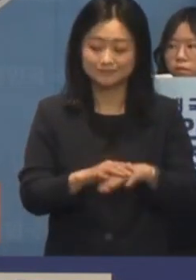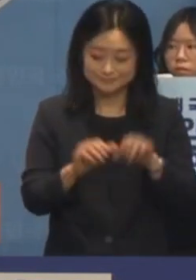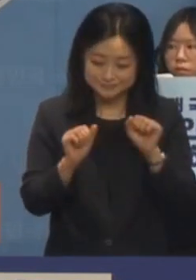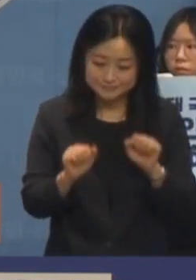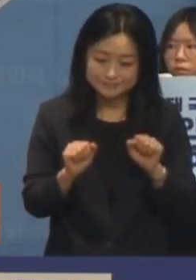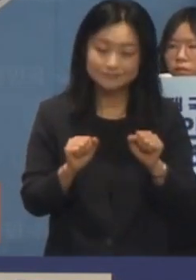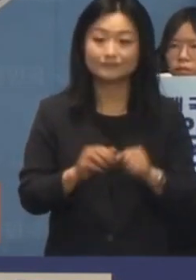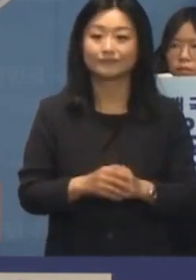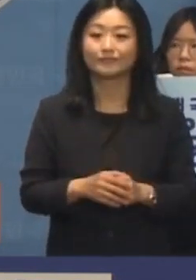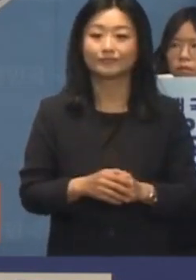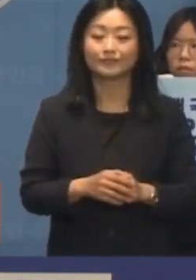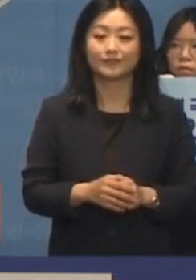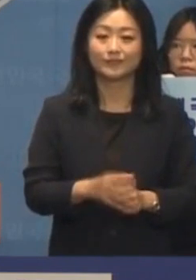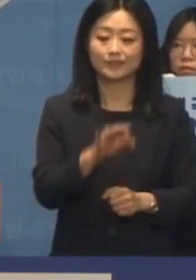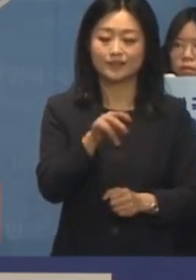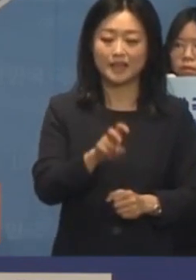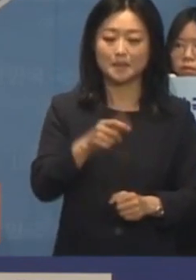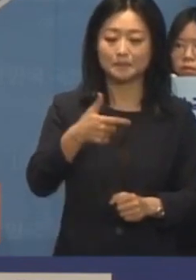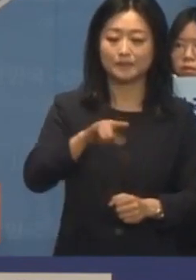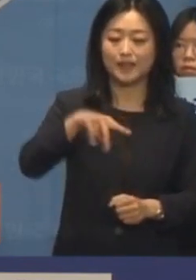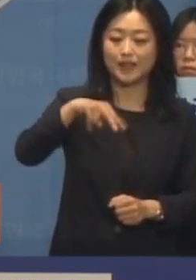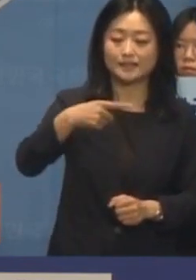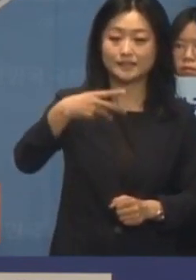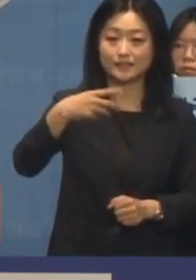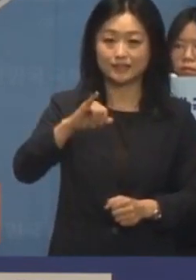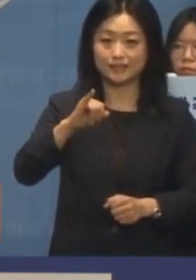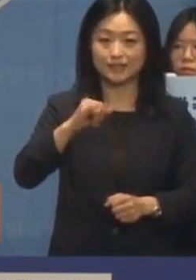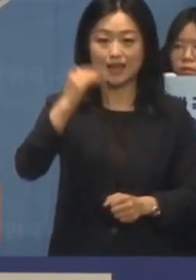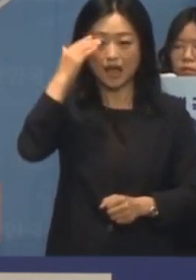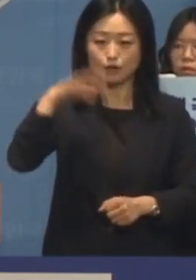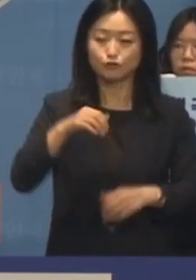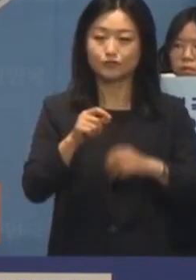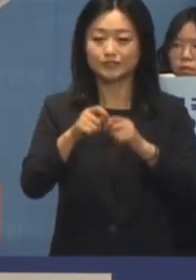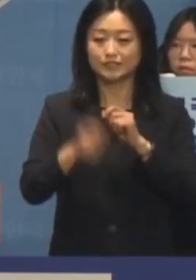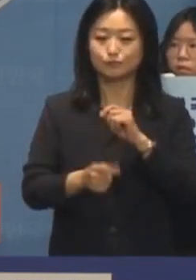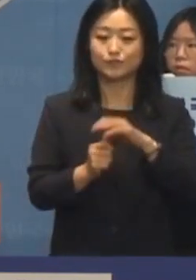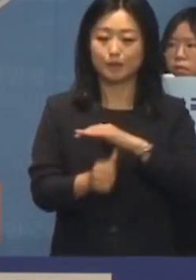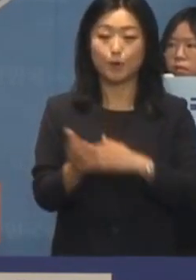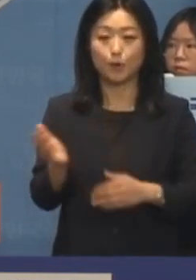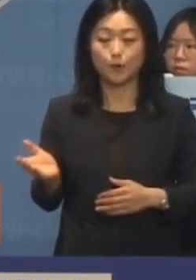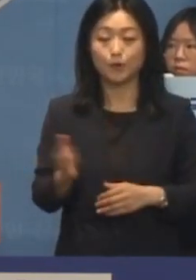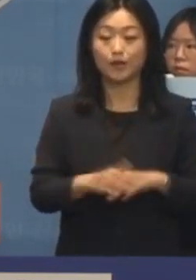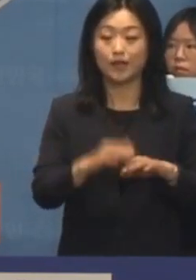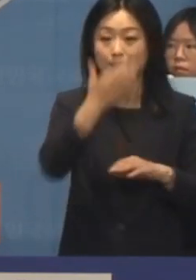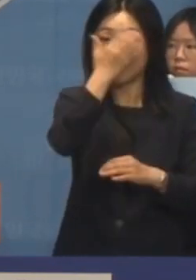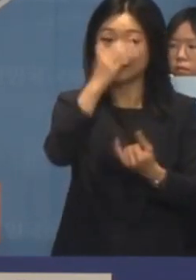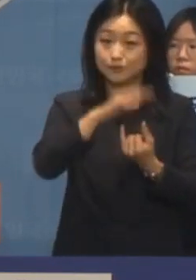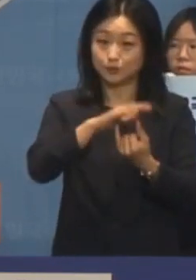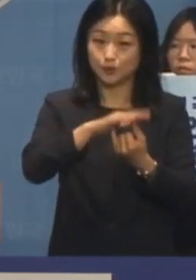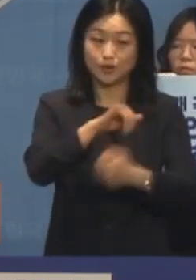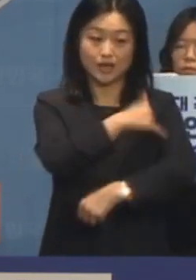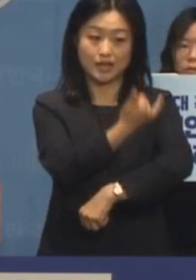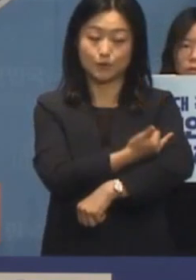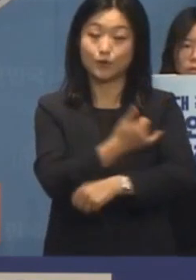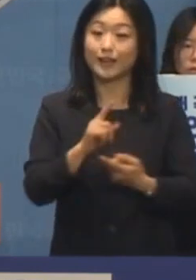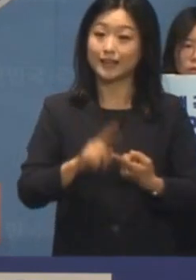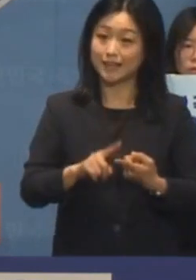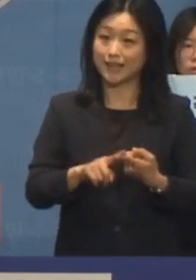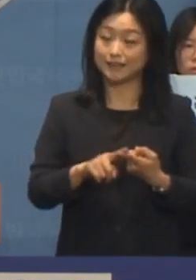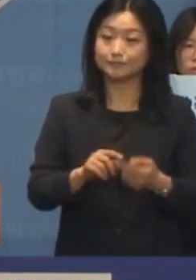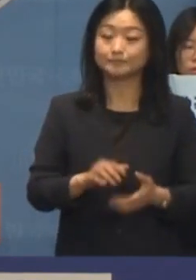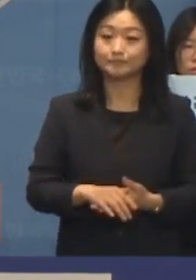안녕하십니까. 국제 엠네스티 한국지부의 유스 대표 안은미입니다. 저는 오늘 아동 및 청소년 인권에 대한 백래시에